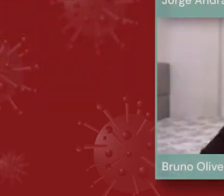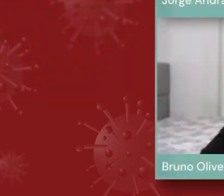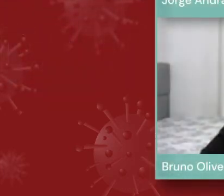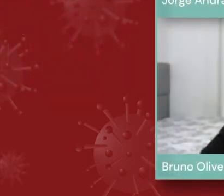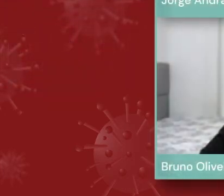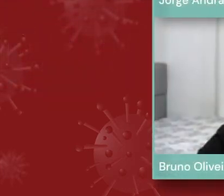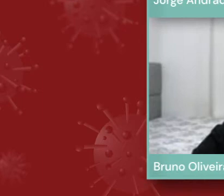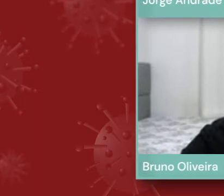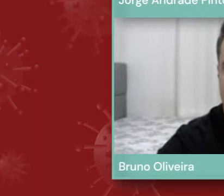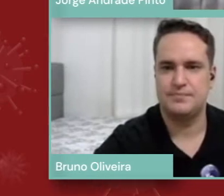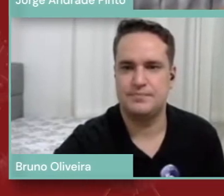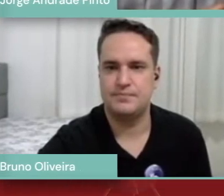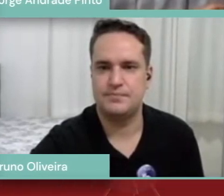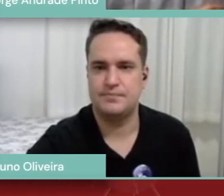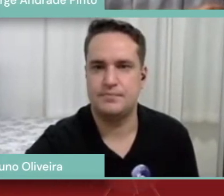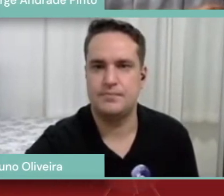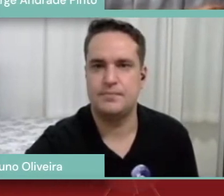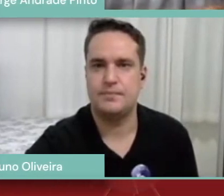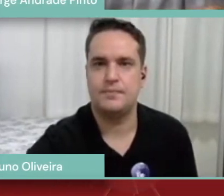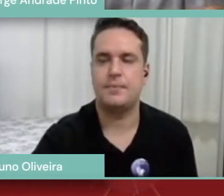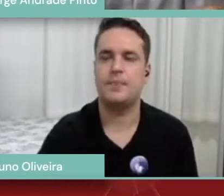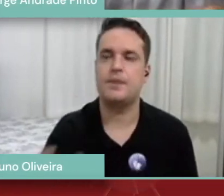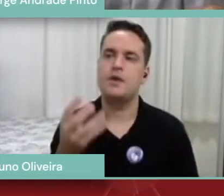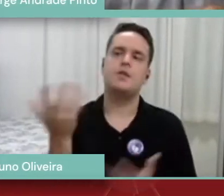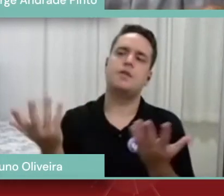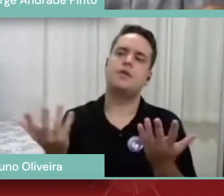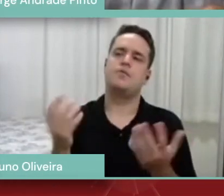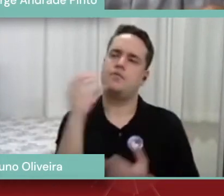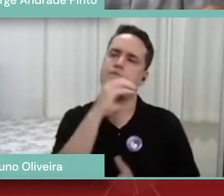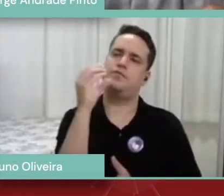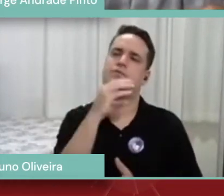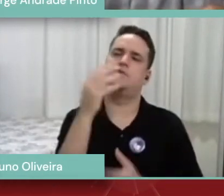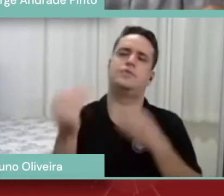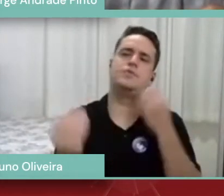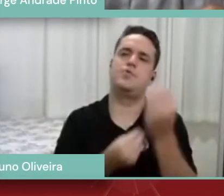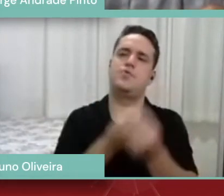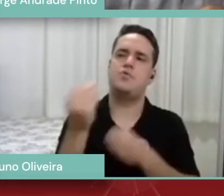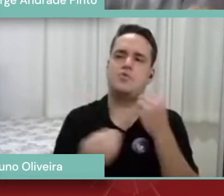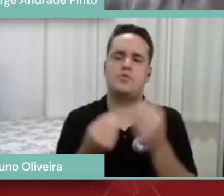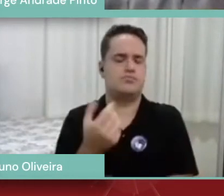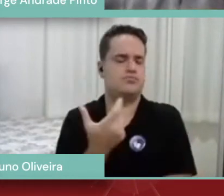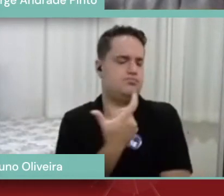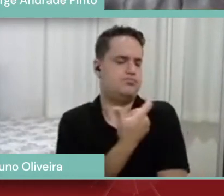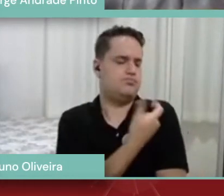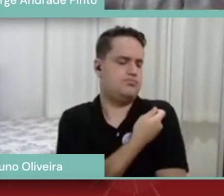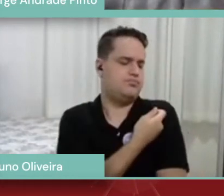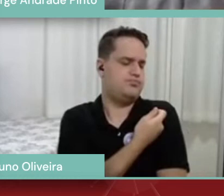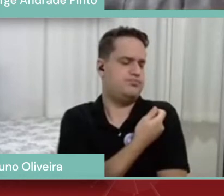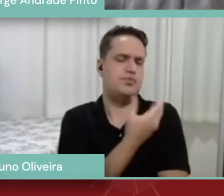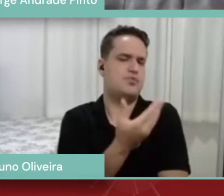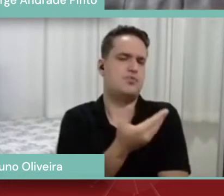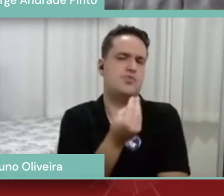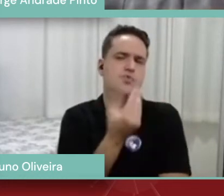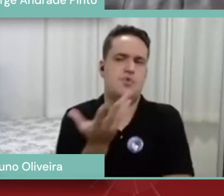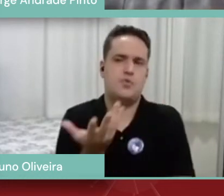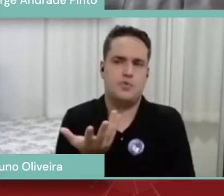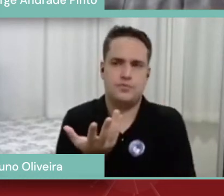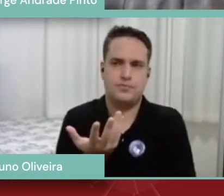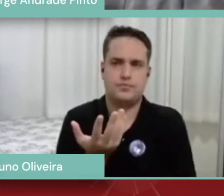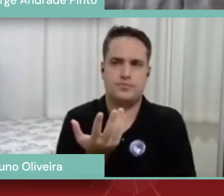Como é que uma vacina funciona? Ela funciona com dois objetivos primários.